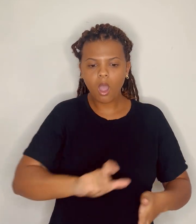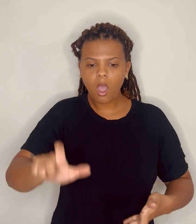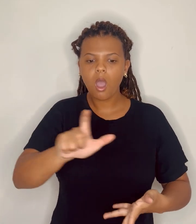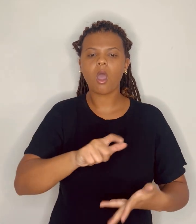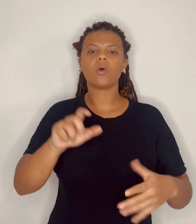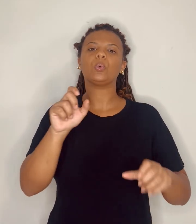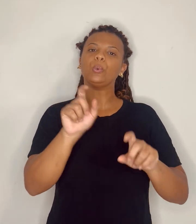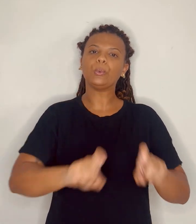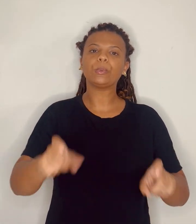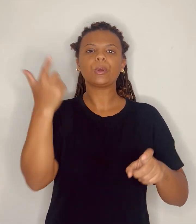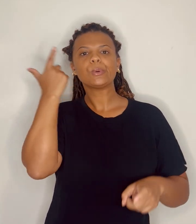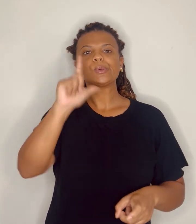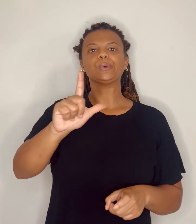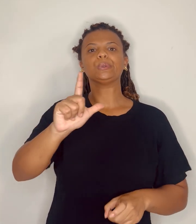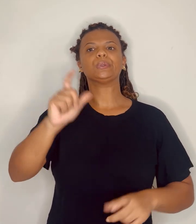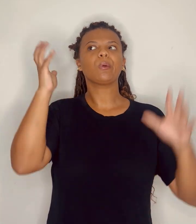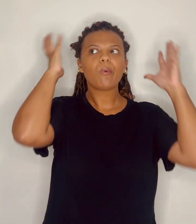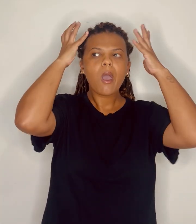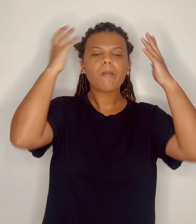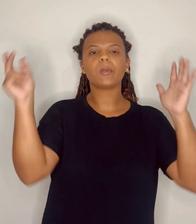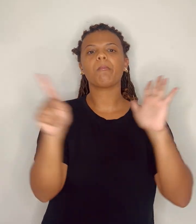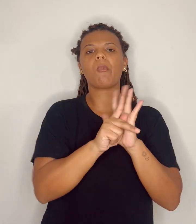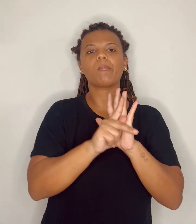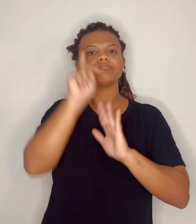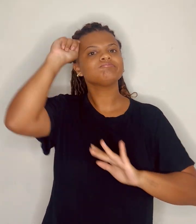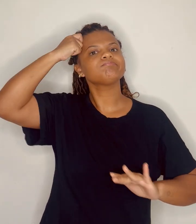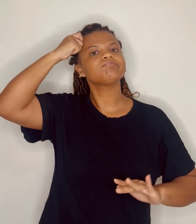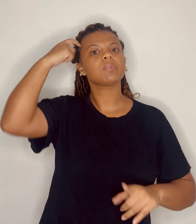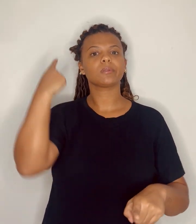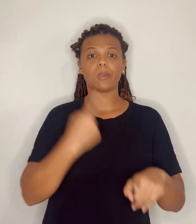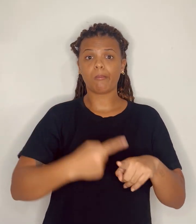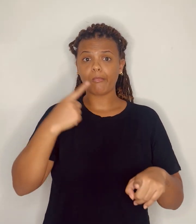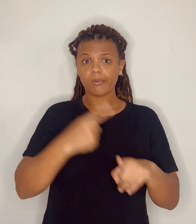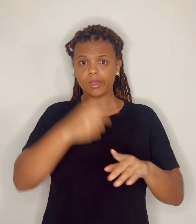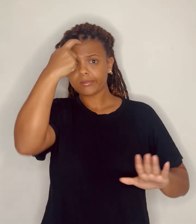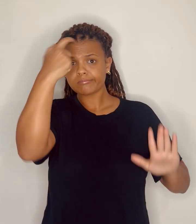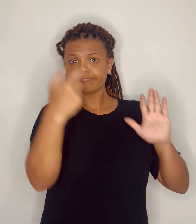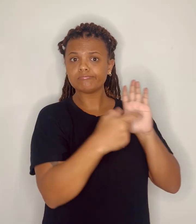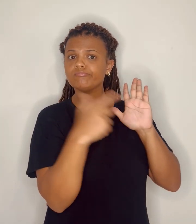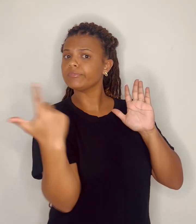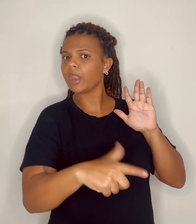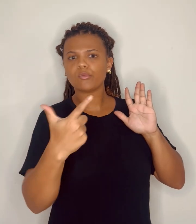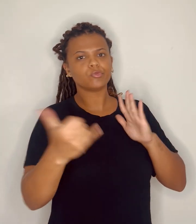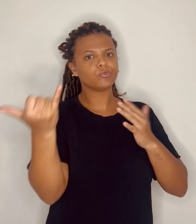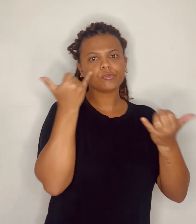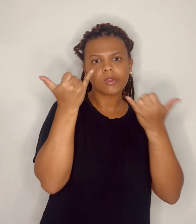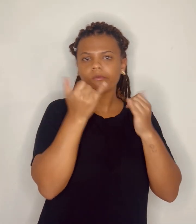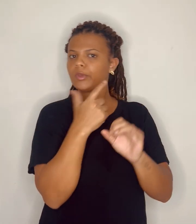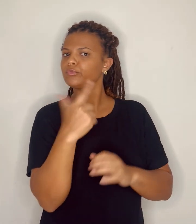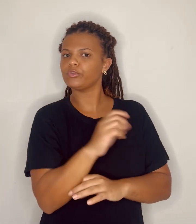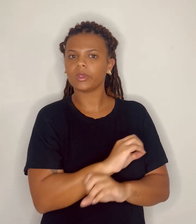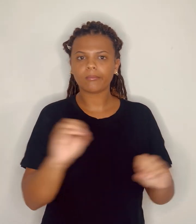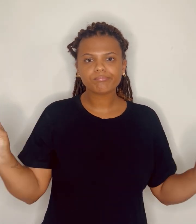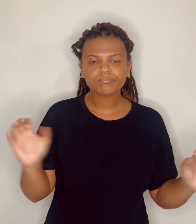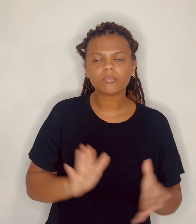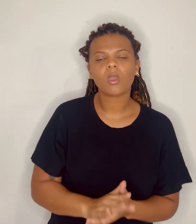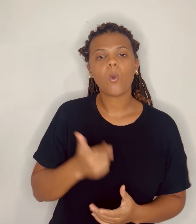produzir esse corte, porque a base de dados da inteligência artificial não tinha essa representação. Um outro caso também que a gente